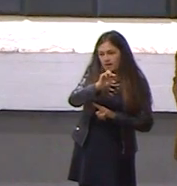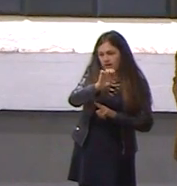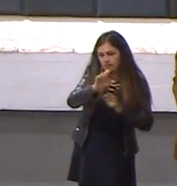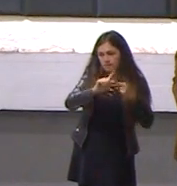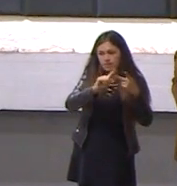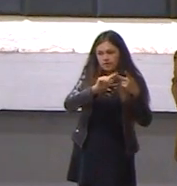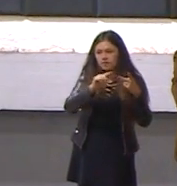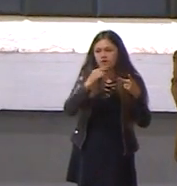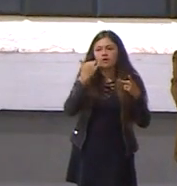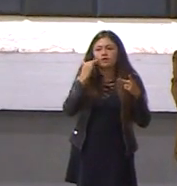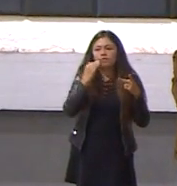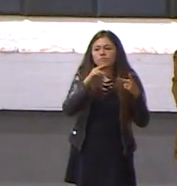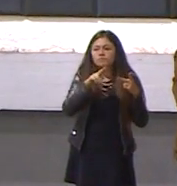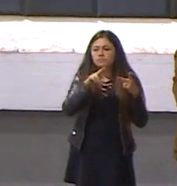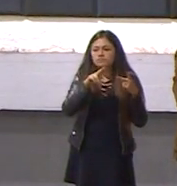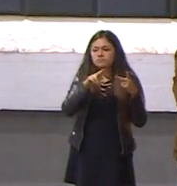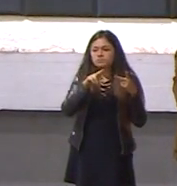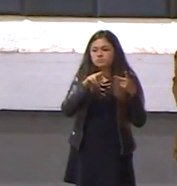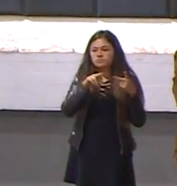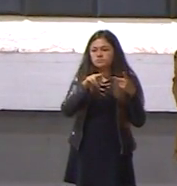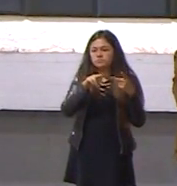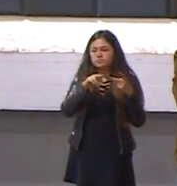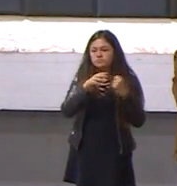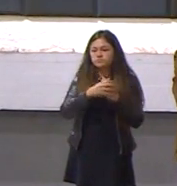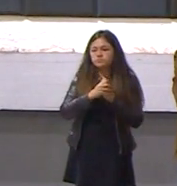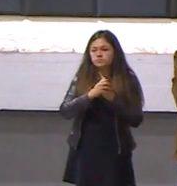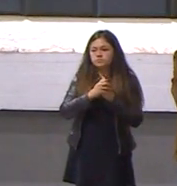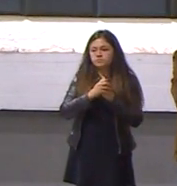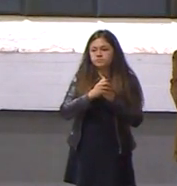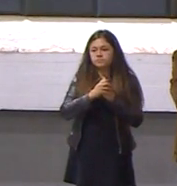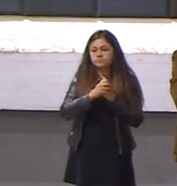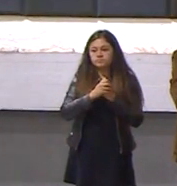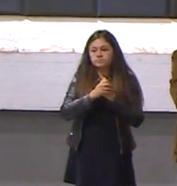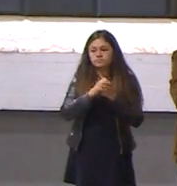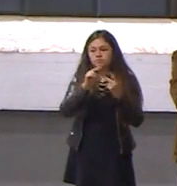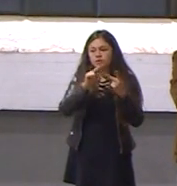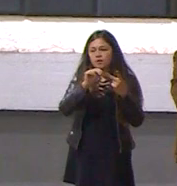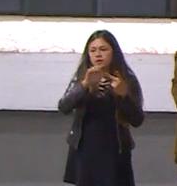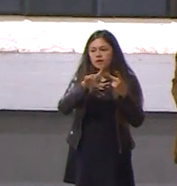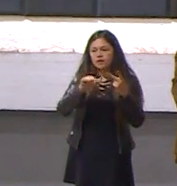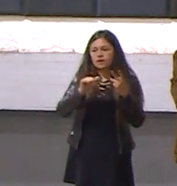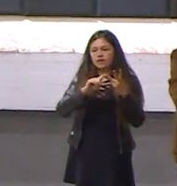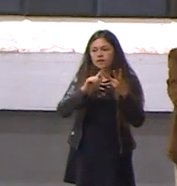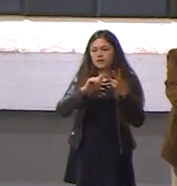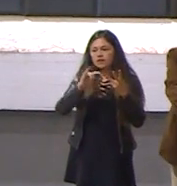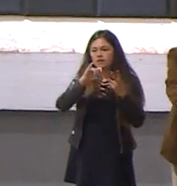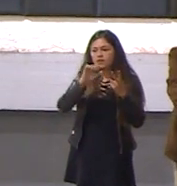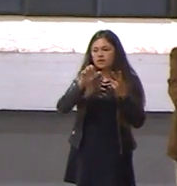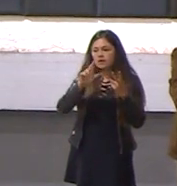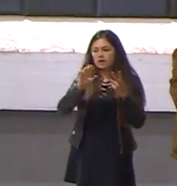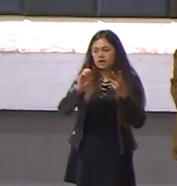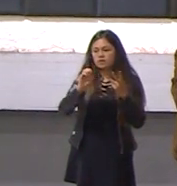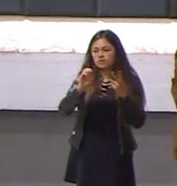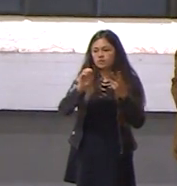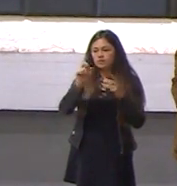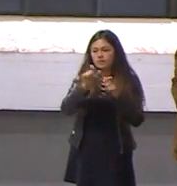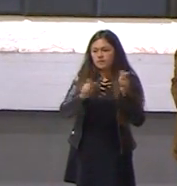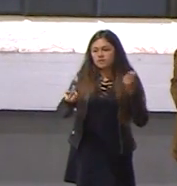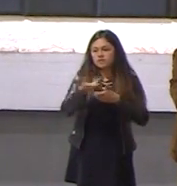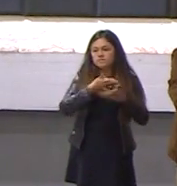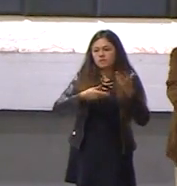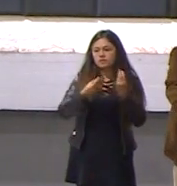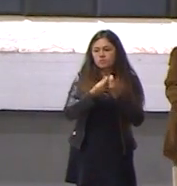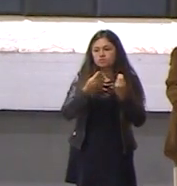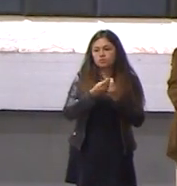nelly teresa martínez profesor daniel los libreros y el profesor jairo rosas quienes nos van a compartir desde su